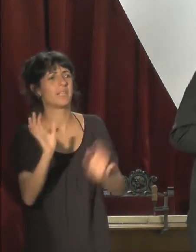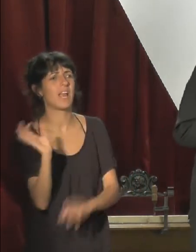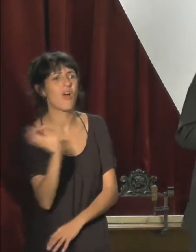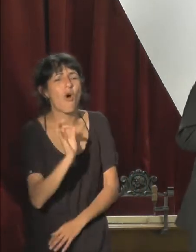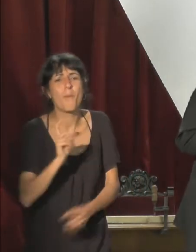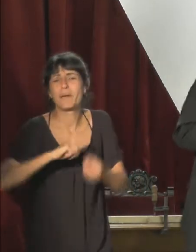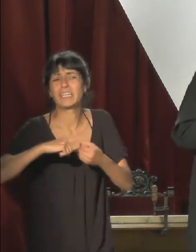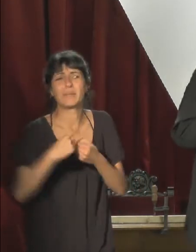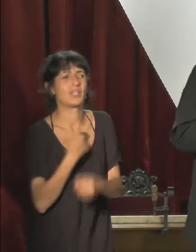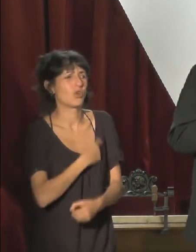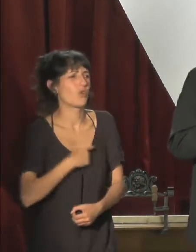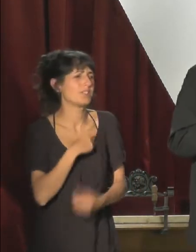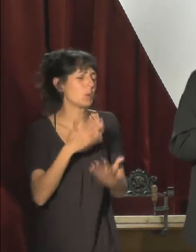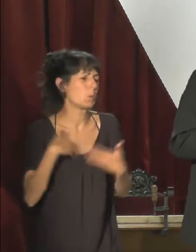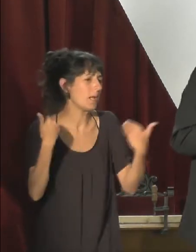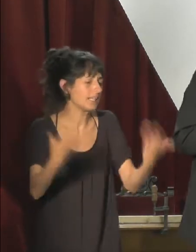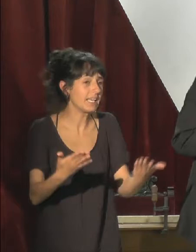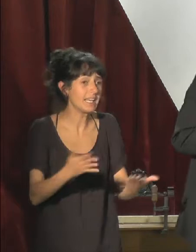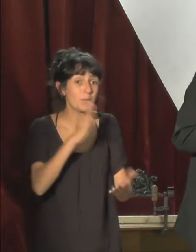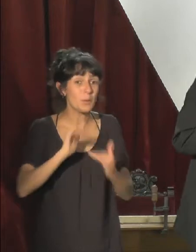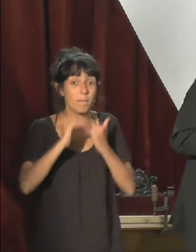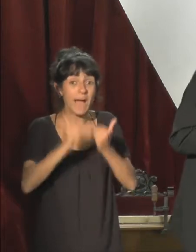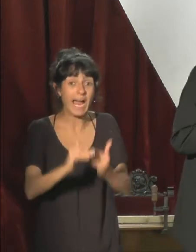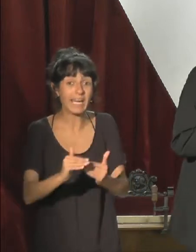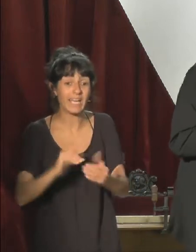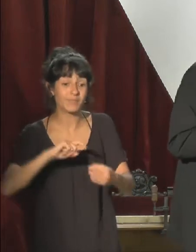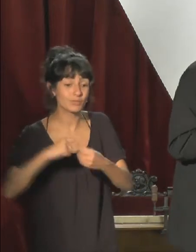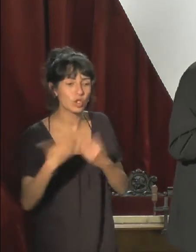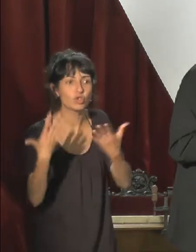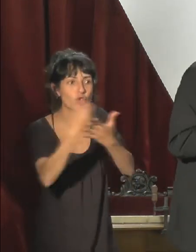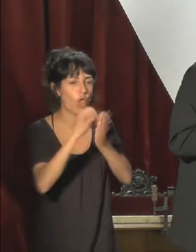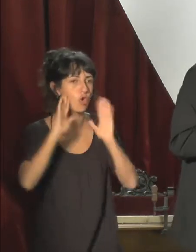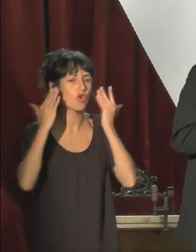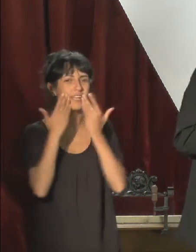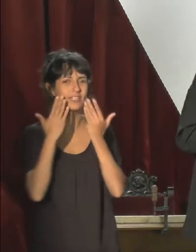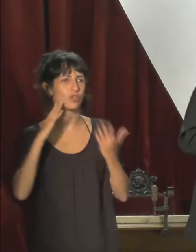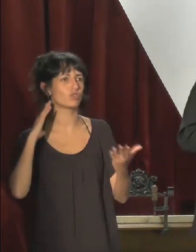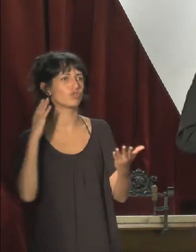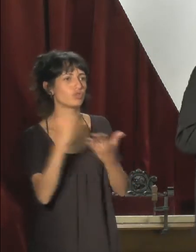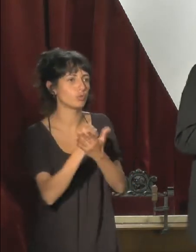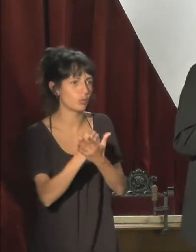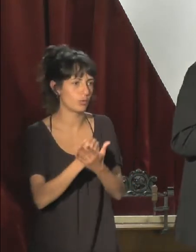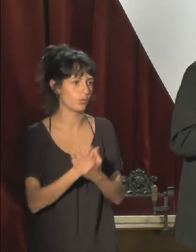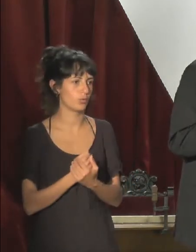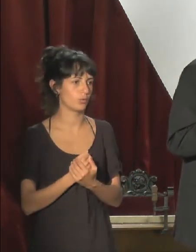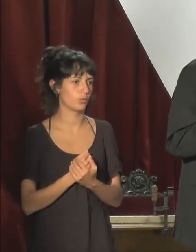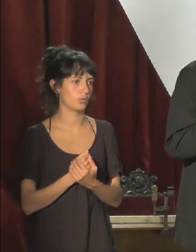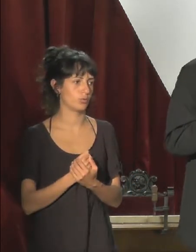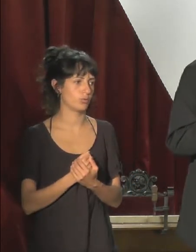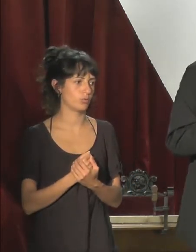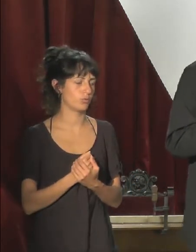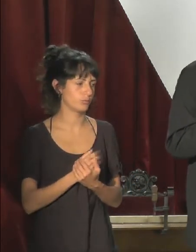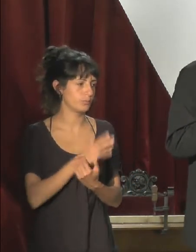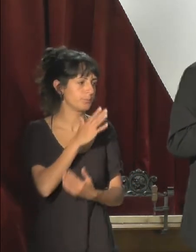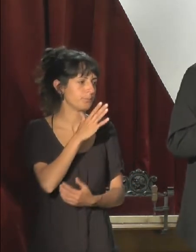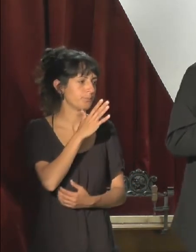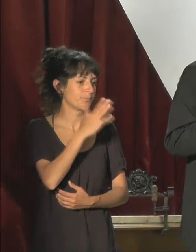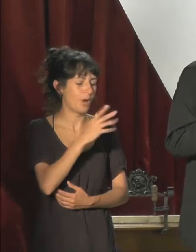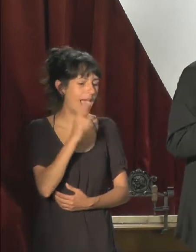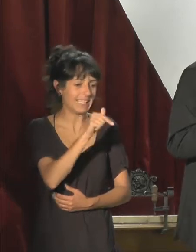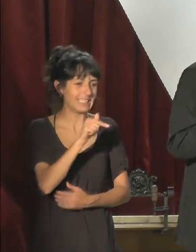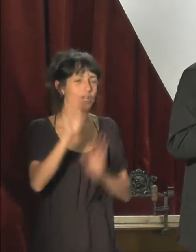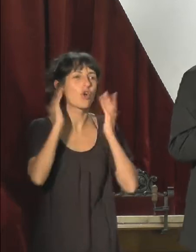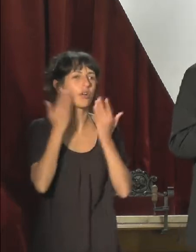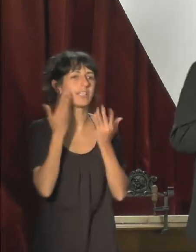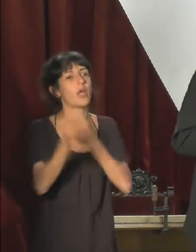en todas as comisións. En Marea estivo en todas as comisións do Congreso, que é onde se fai realmente o traballo político, onde se traballa, onde se debate,